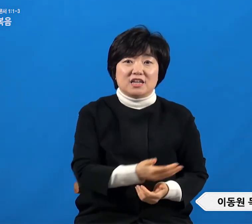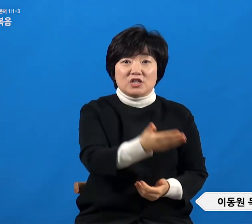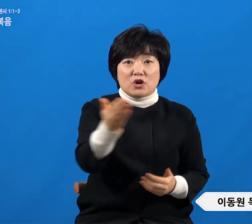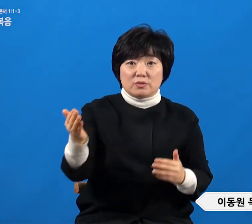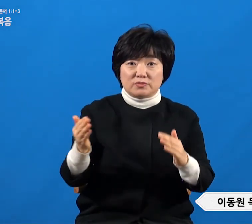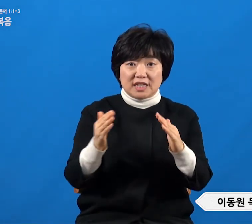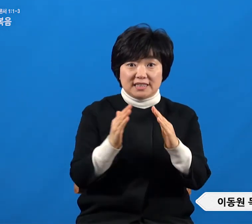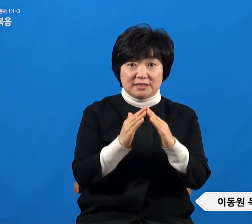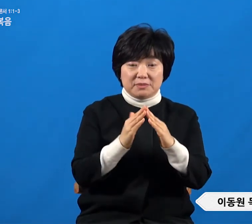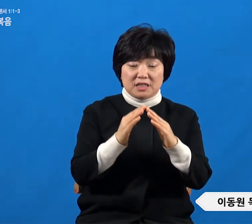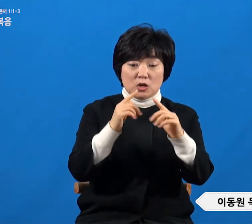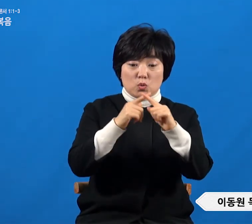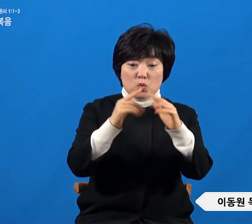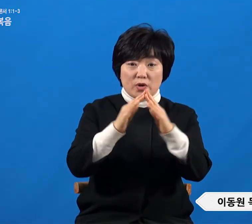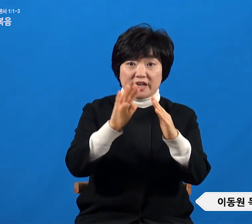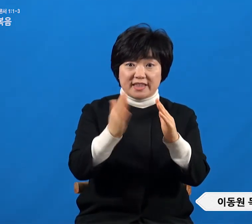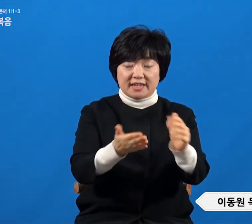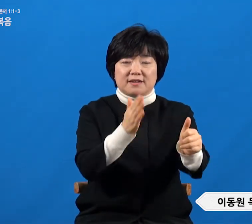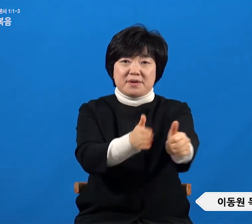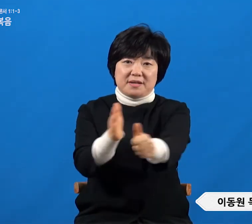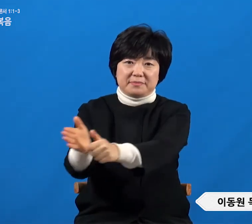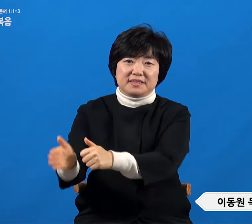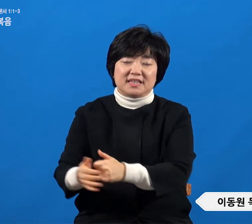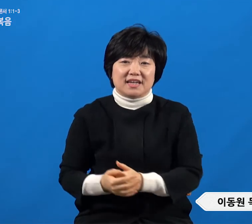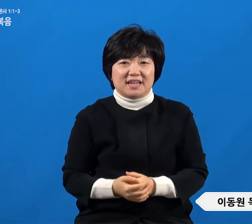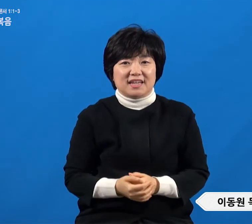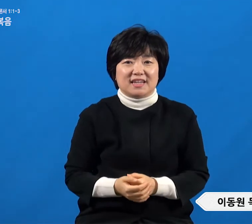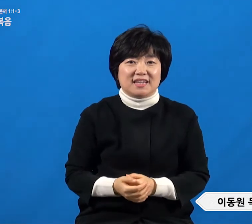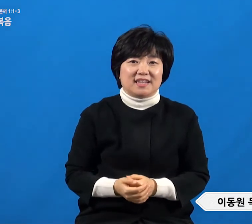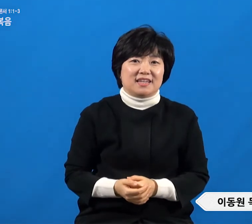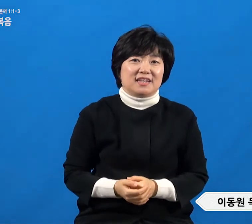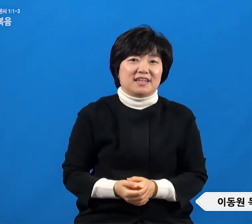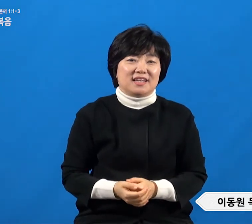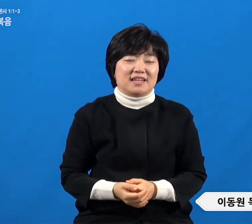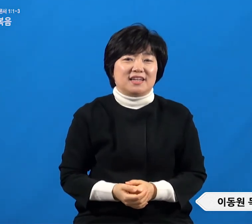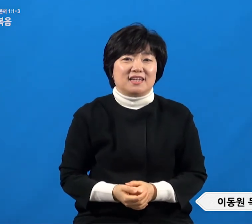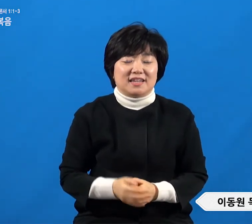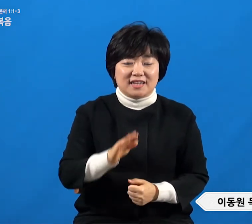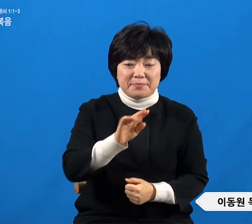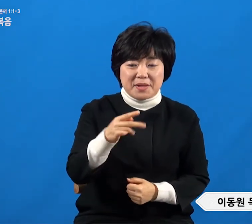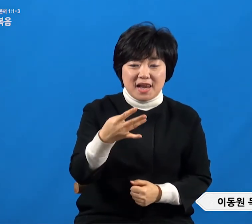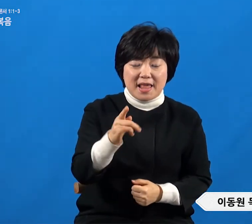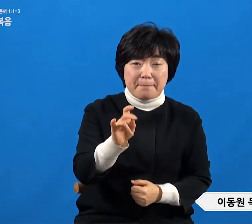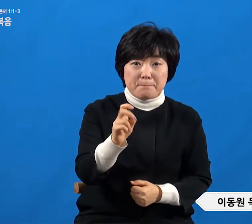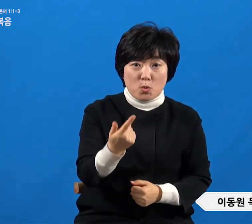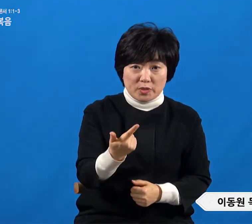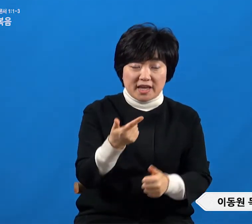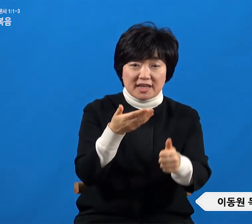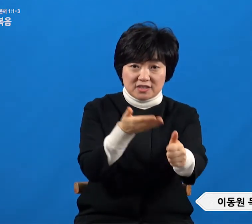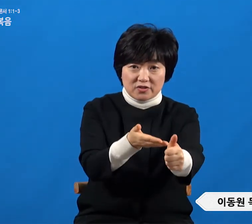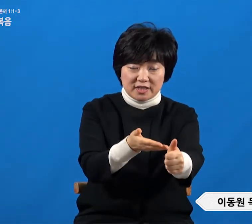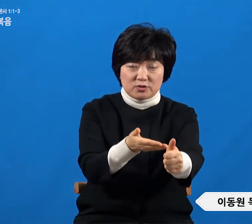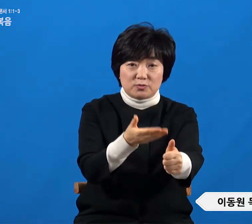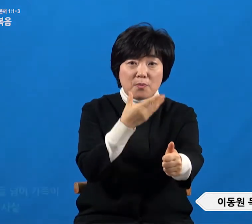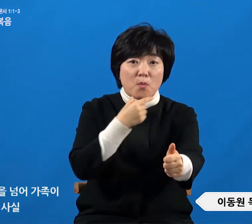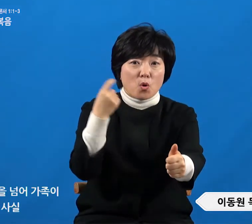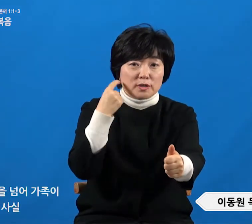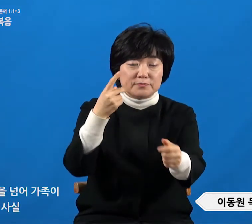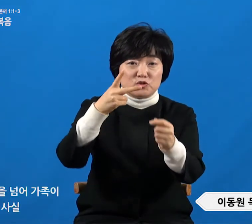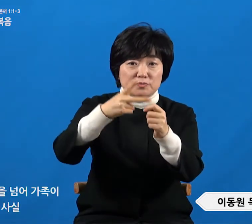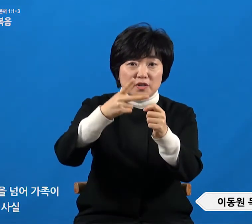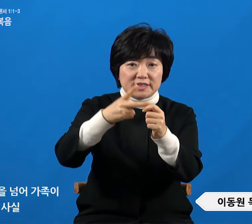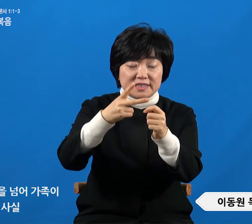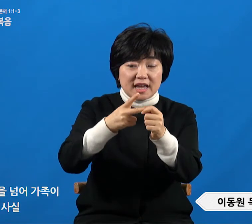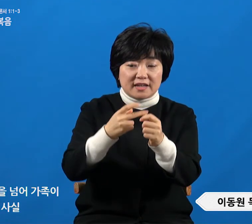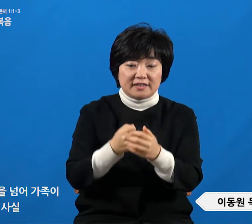여러분의 집이 교회가 되시기를 다시 한번 주의 이름으로 축원합니다. 자, 빌레몬에게 전해진 복음, 두 번째로 복음은